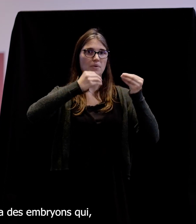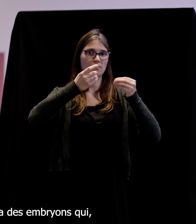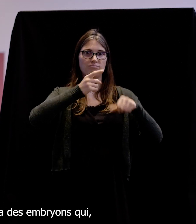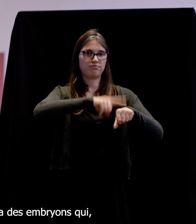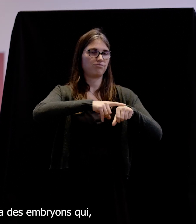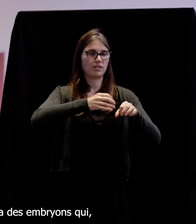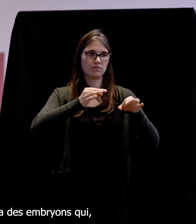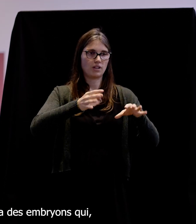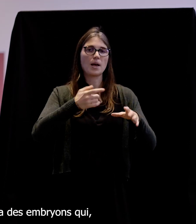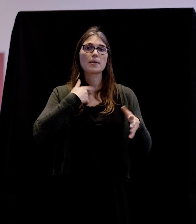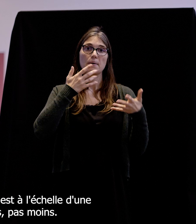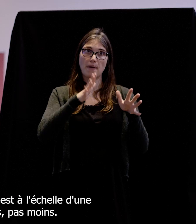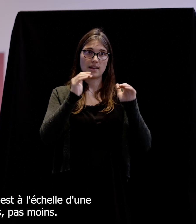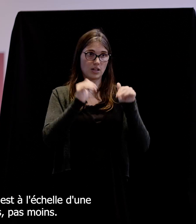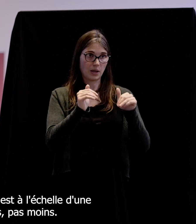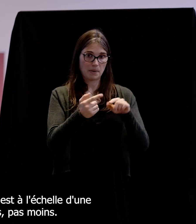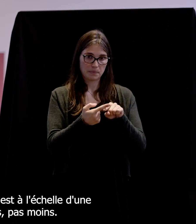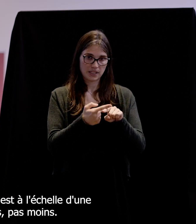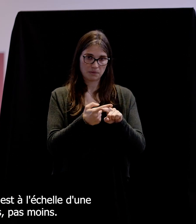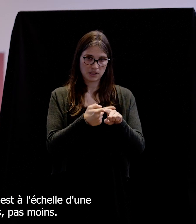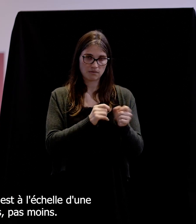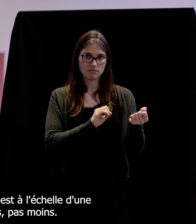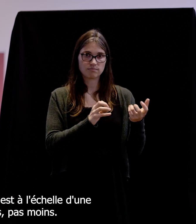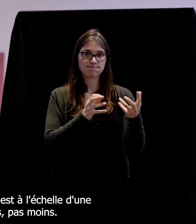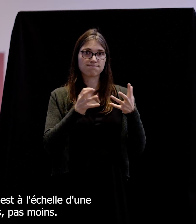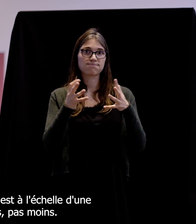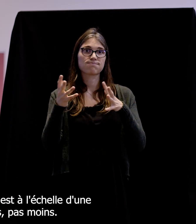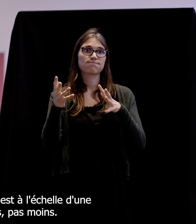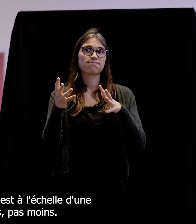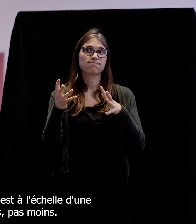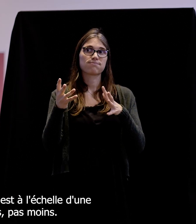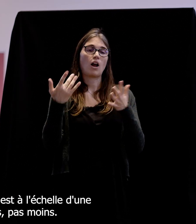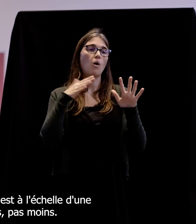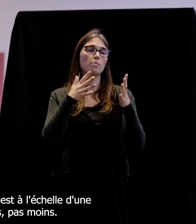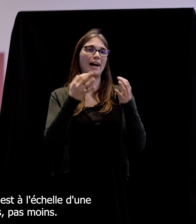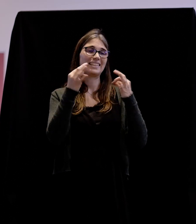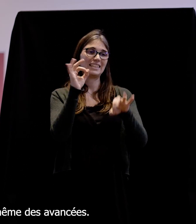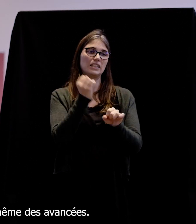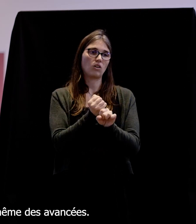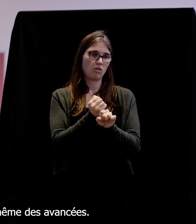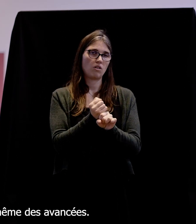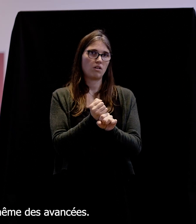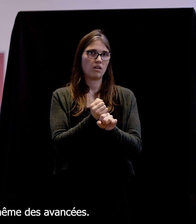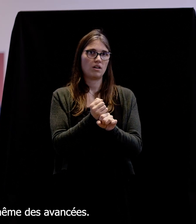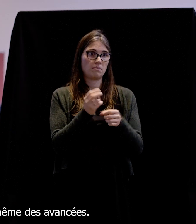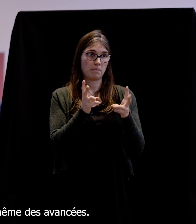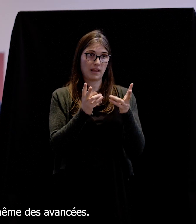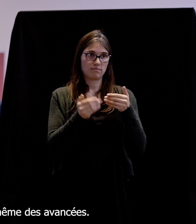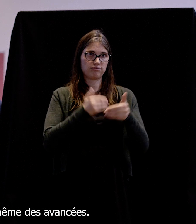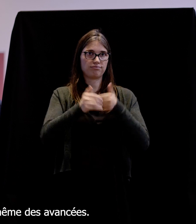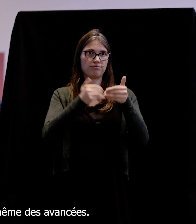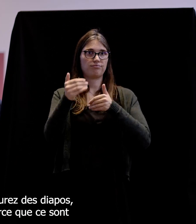même, hein, il y a des embryons qui, j'espère que on est à l'échelle d'une dizaine d'années, hein, pas moins, il peut y avoir quand même des